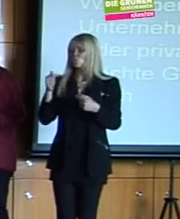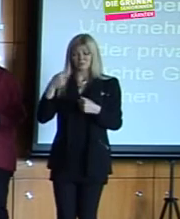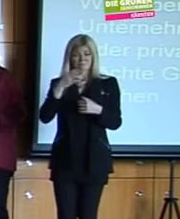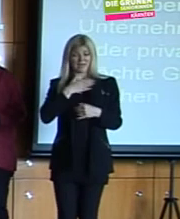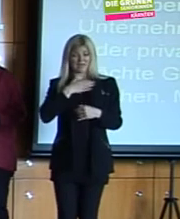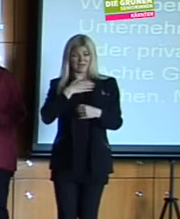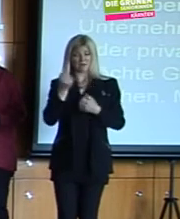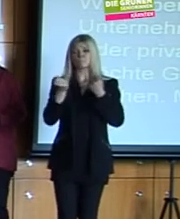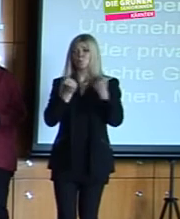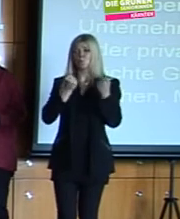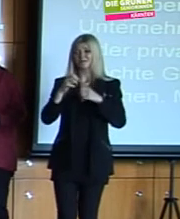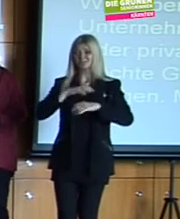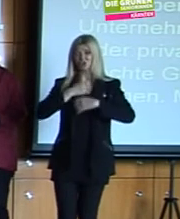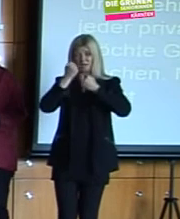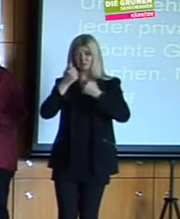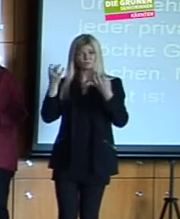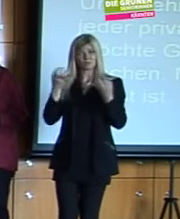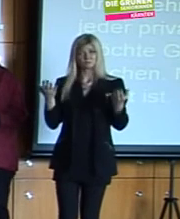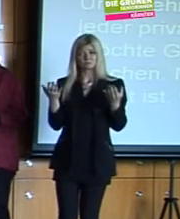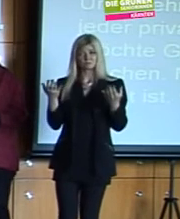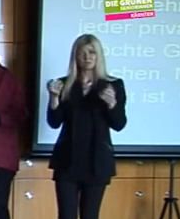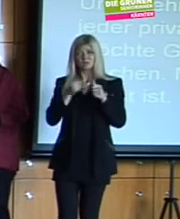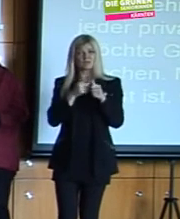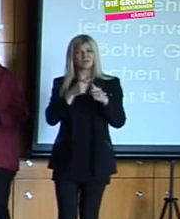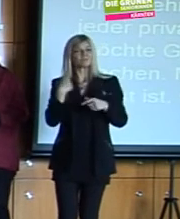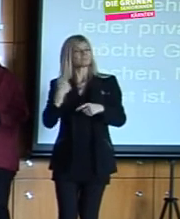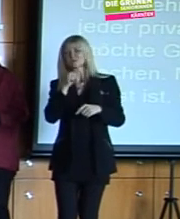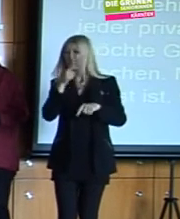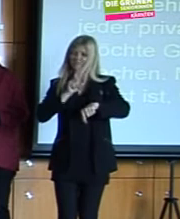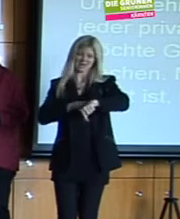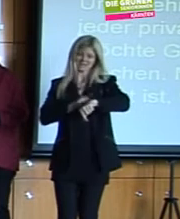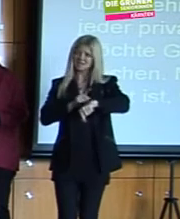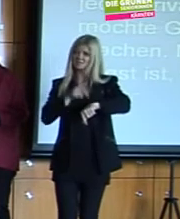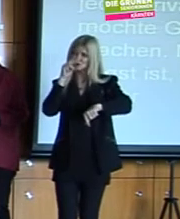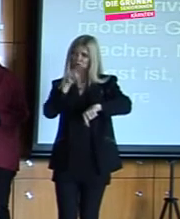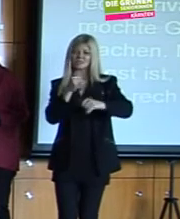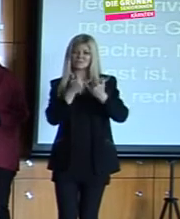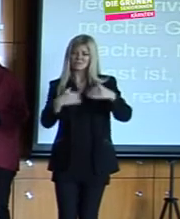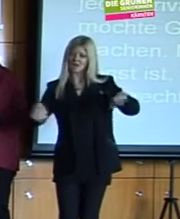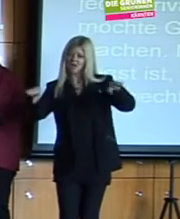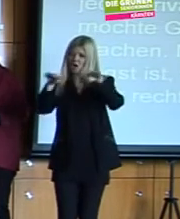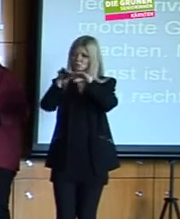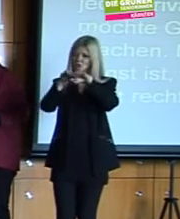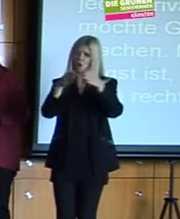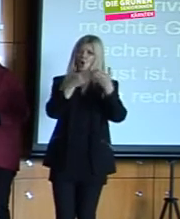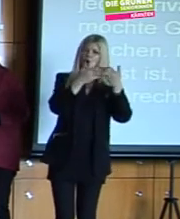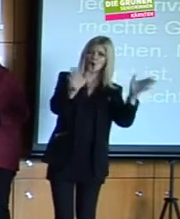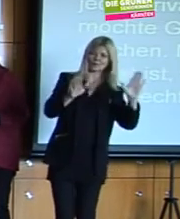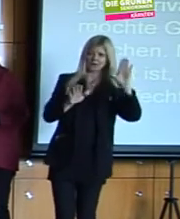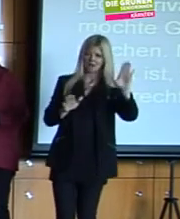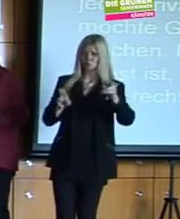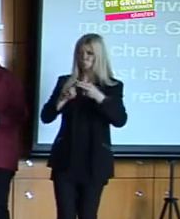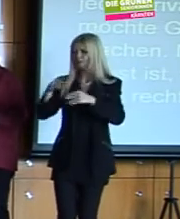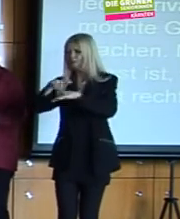ich habe, ist, dass wenn wir nicht rechtzeitig dafür sorgen, dass es eine Ausgewogenheit zwischen öffentlicher Hand,